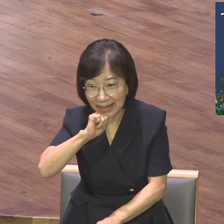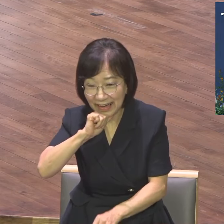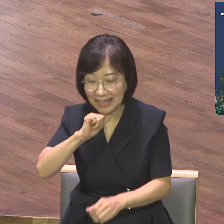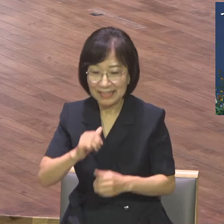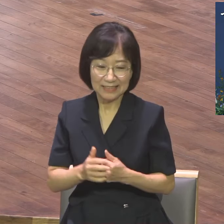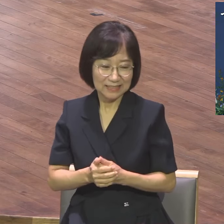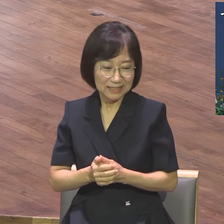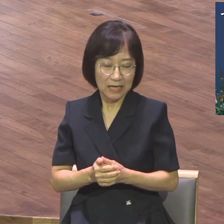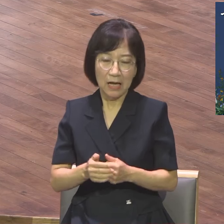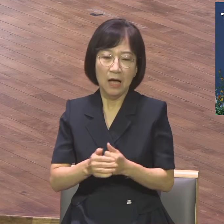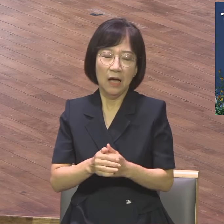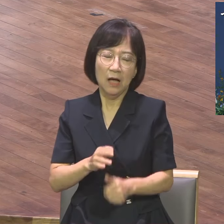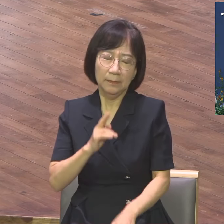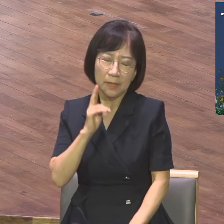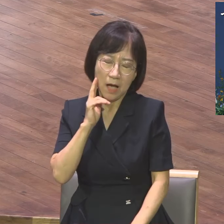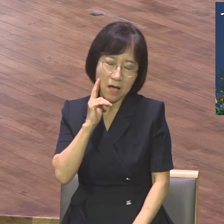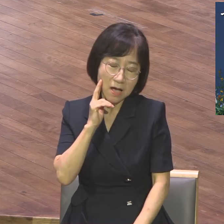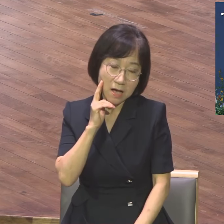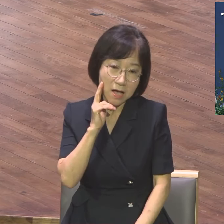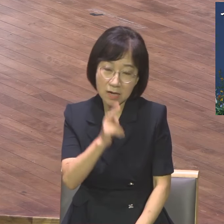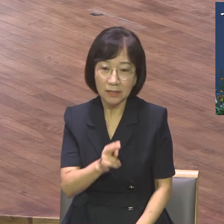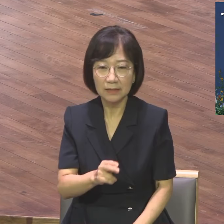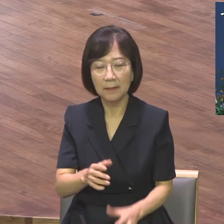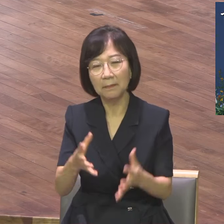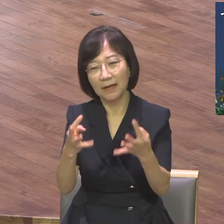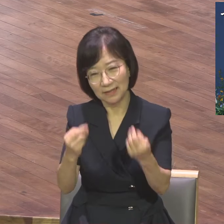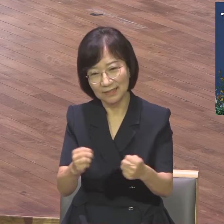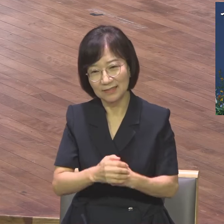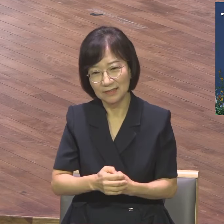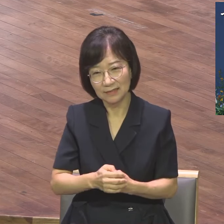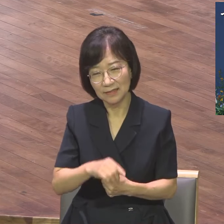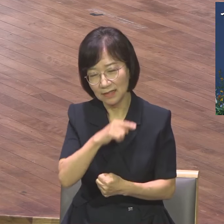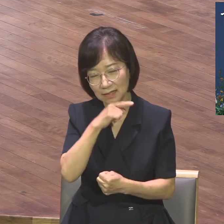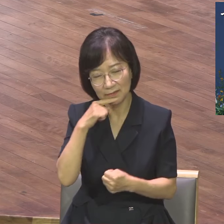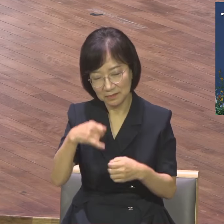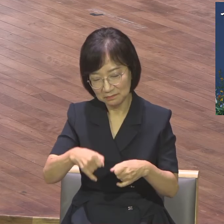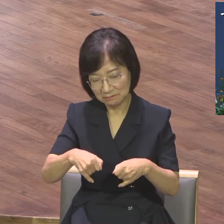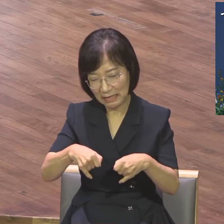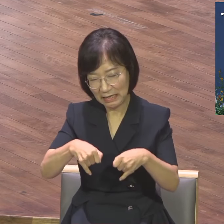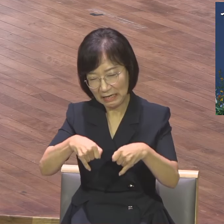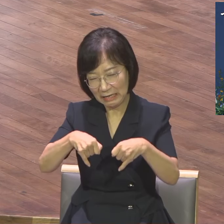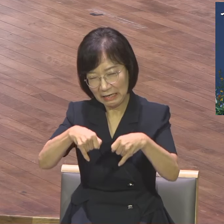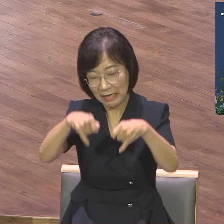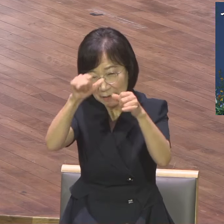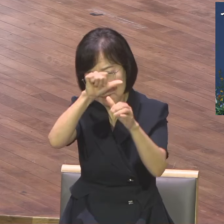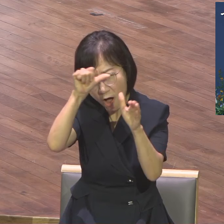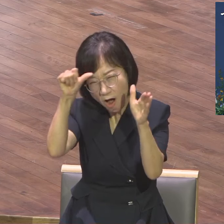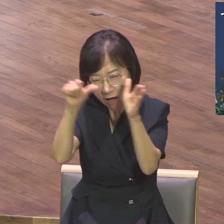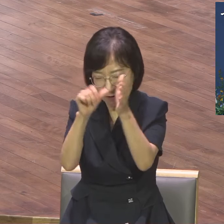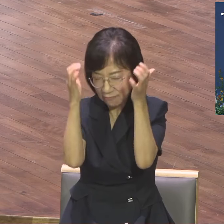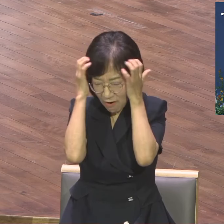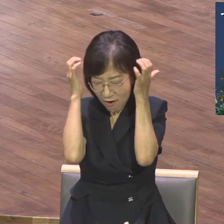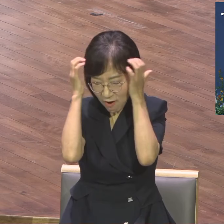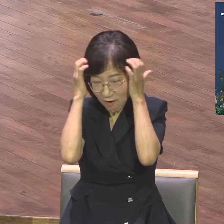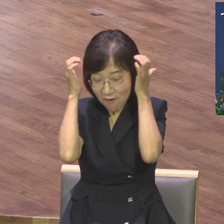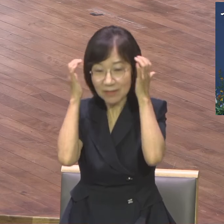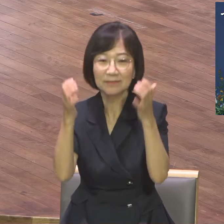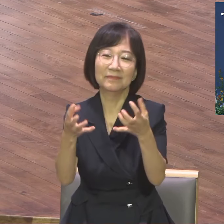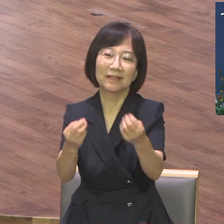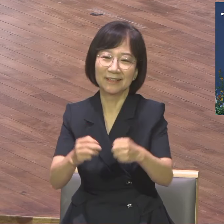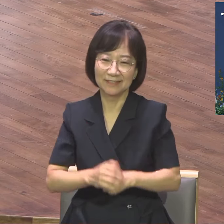그렇게 비참하게 될 정도가 아니고 빚더미에 앉아서 평생을 고생하는